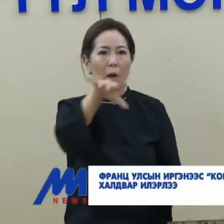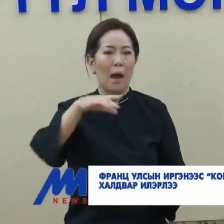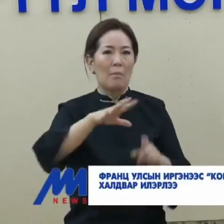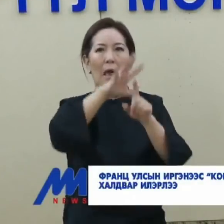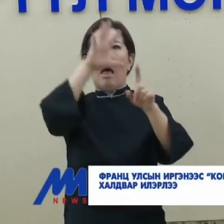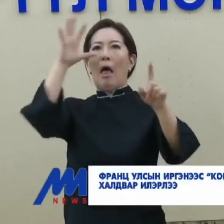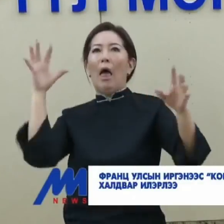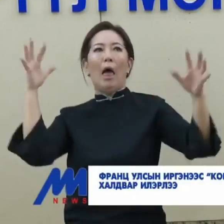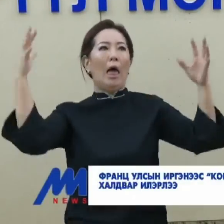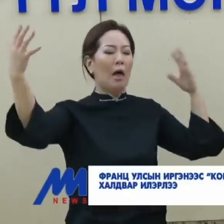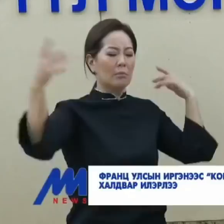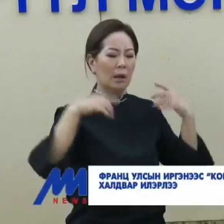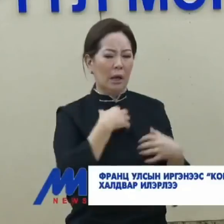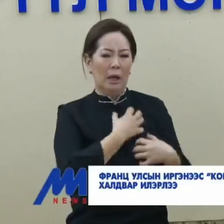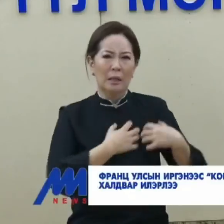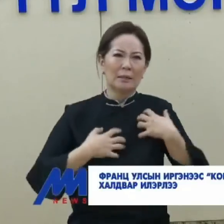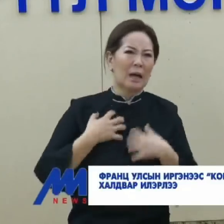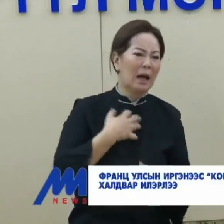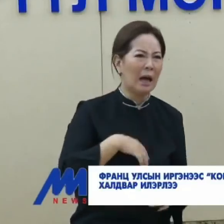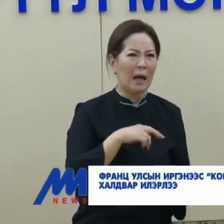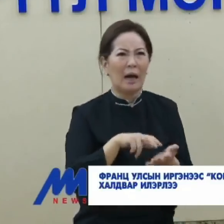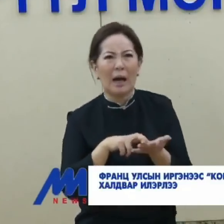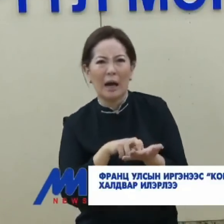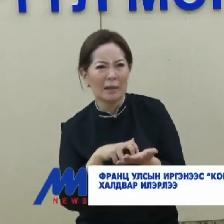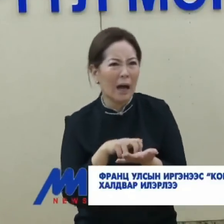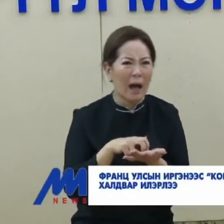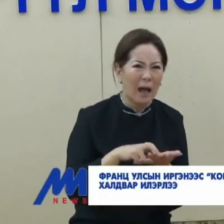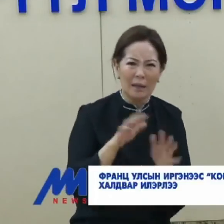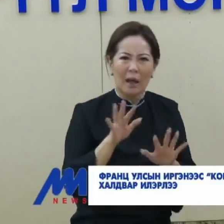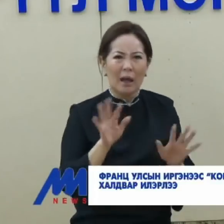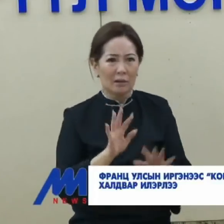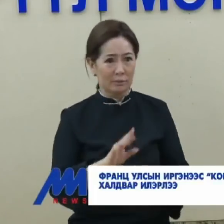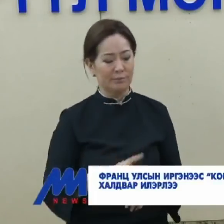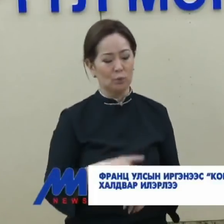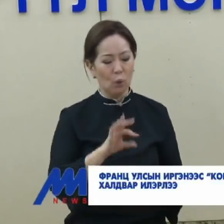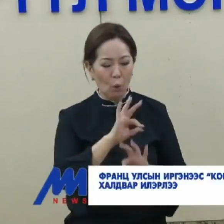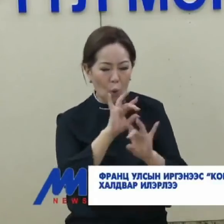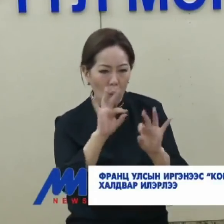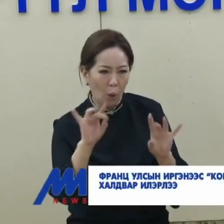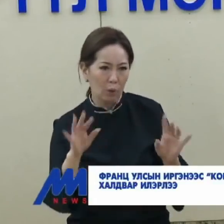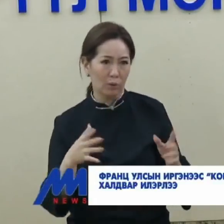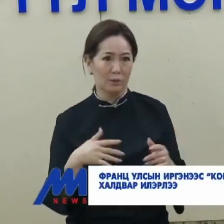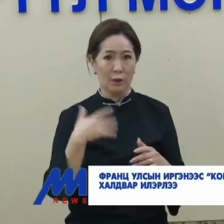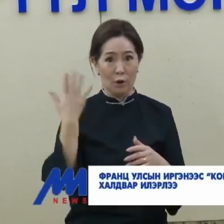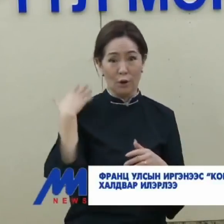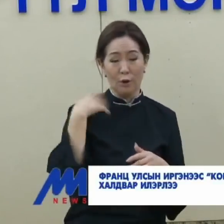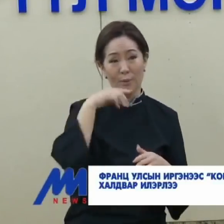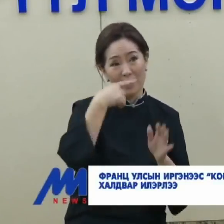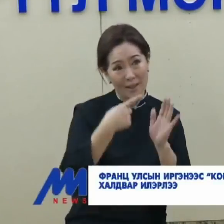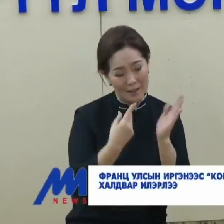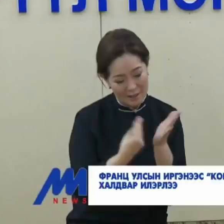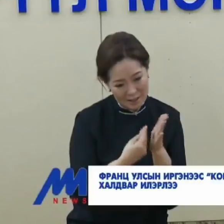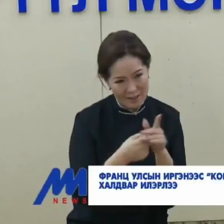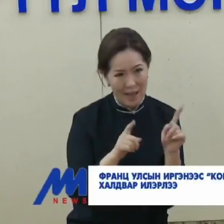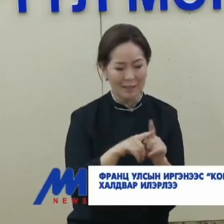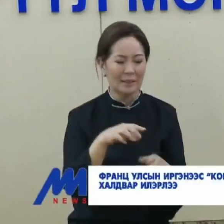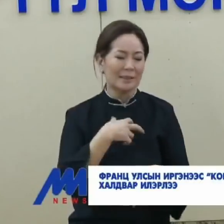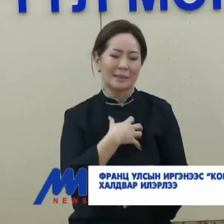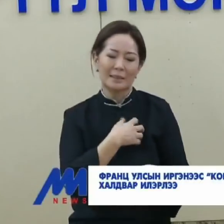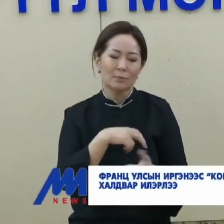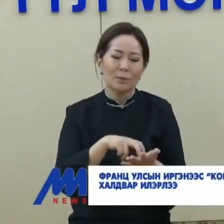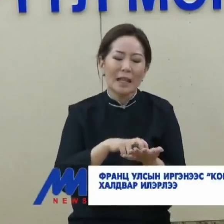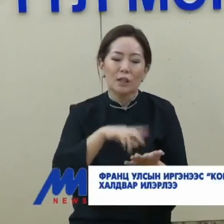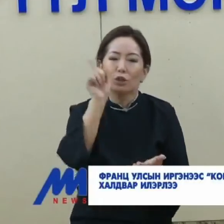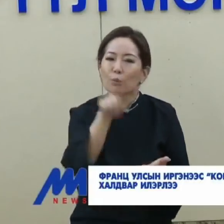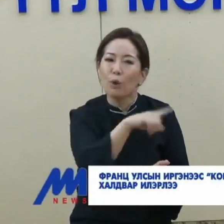холоос сандарч бүх одоо янз бүрийн чиглэлээр түрүүн ярьдгшгэ одоо сандарч болохгүй